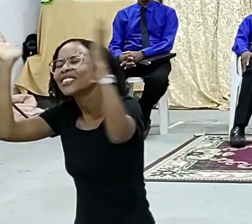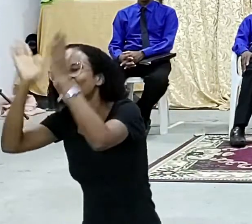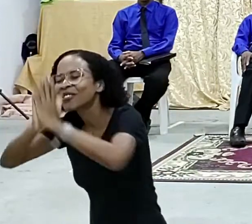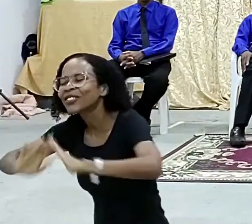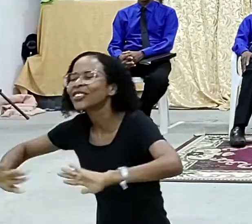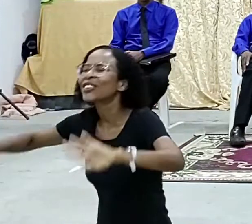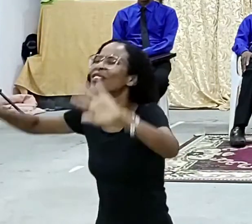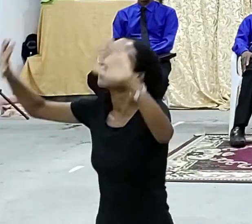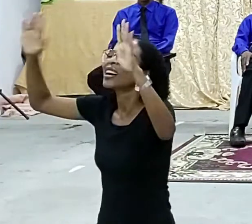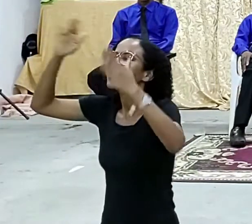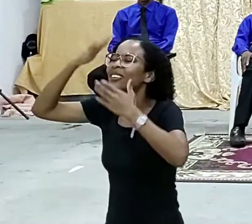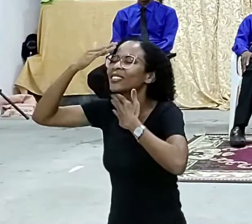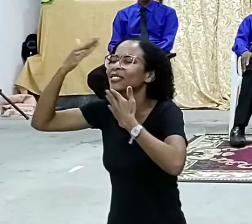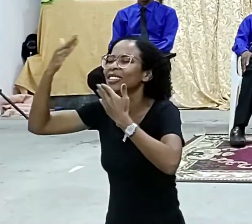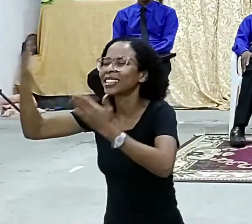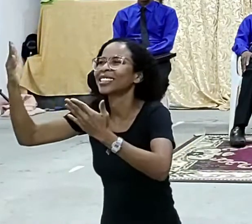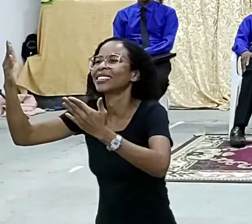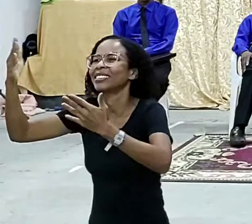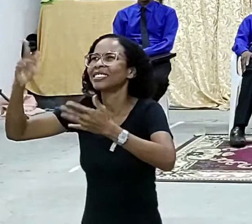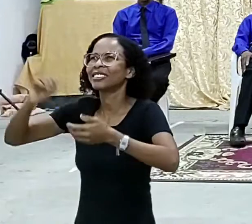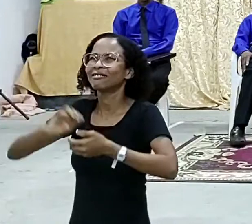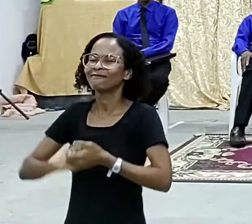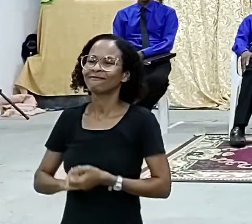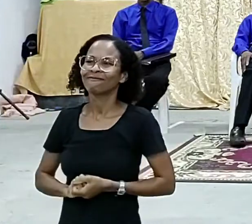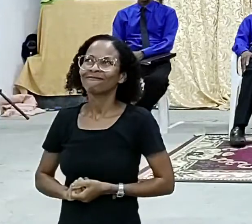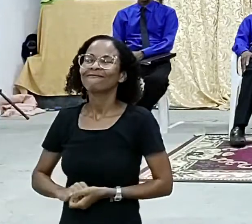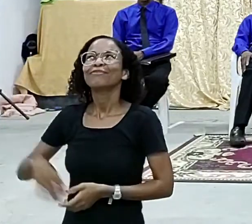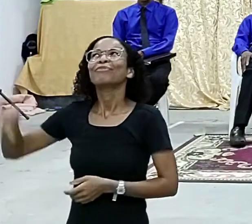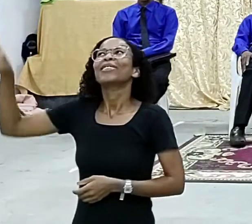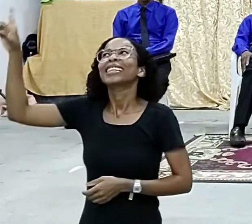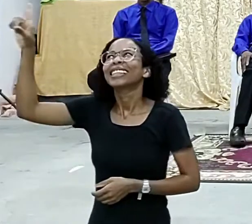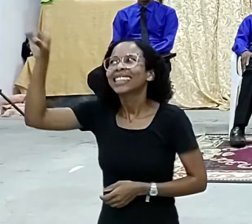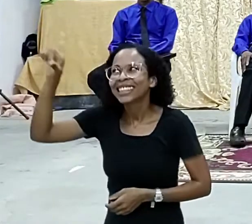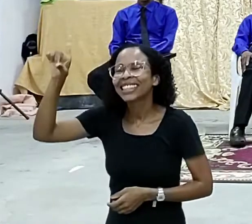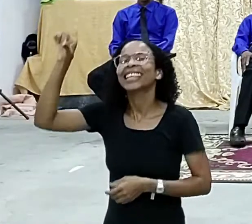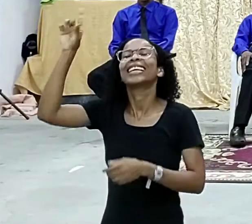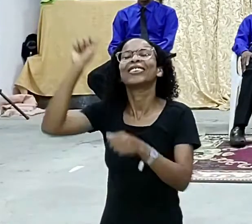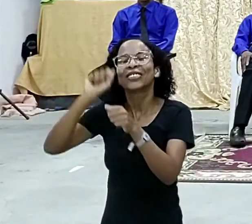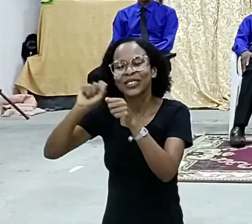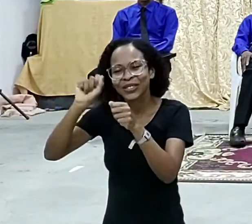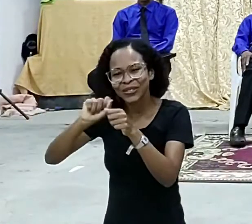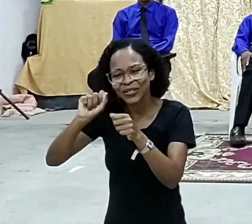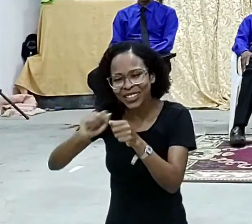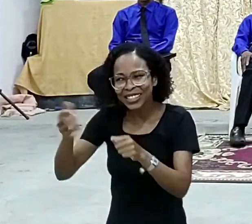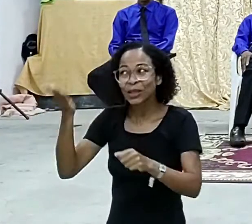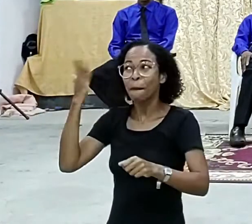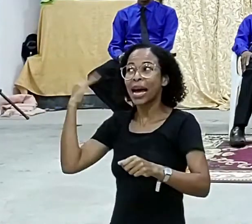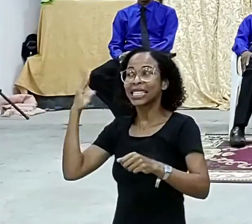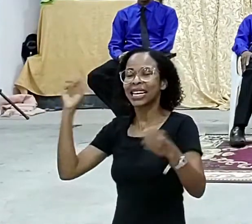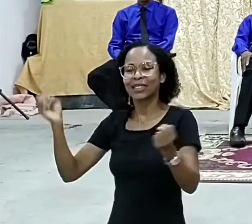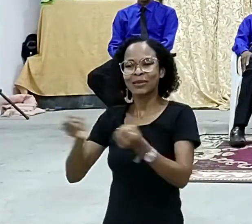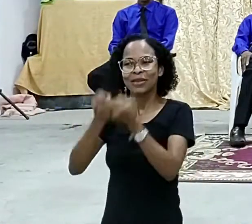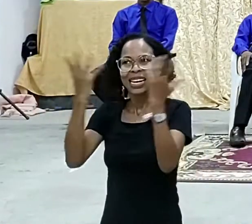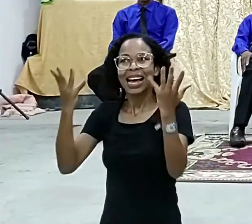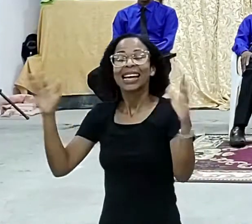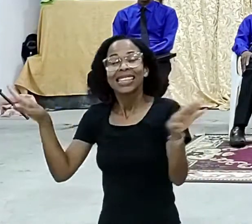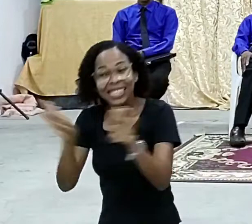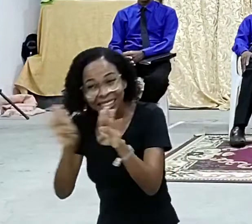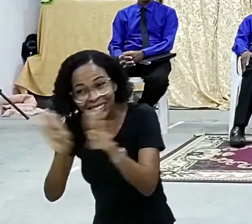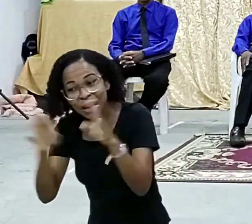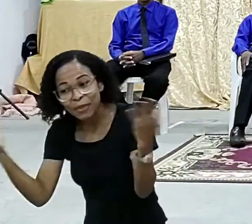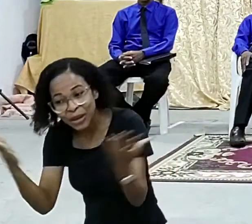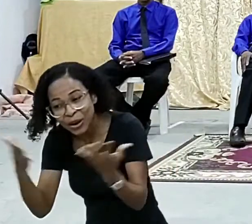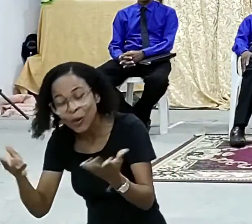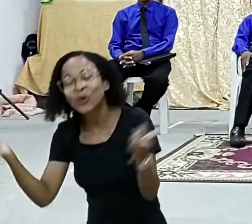de Paulo e Silas. Deus fez e faz grandes coisas. Creia tão somente